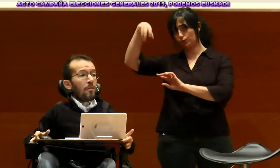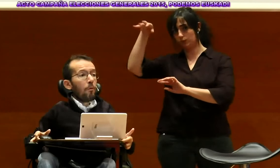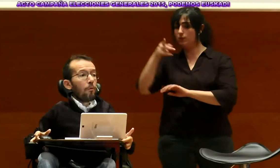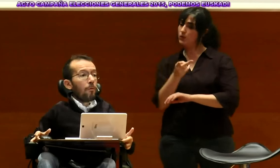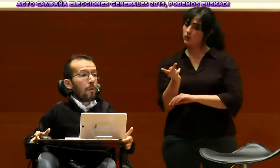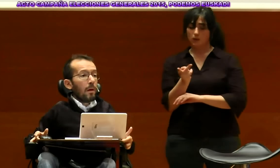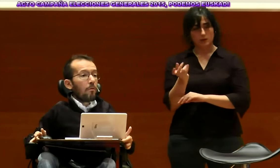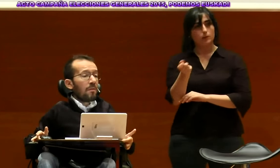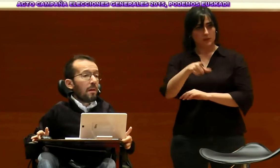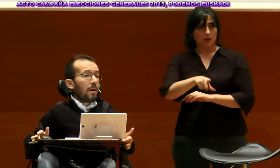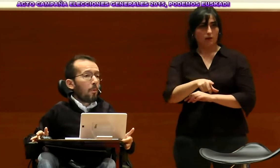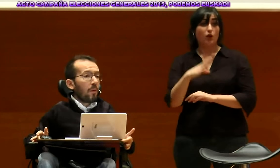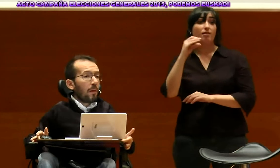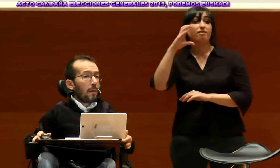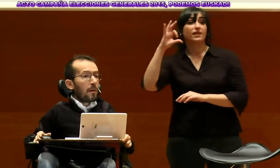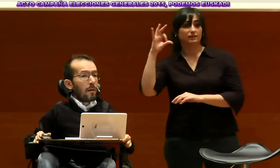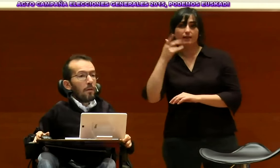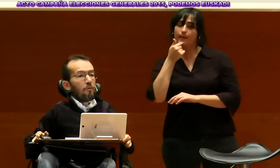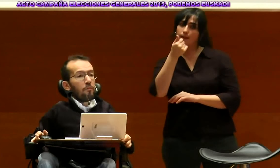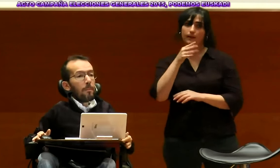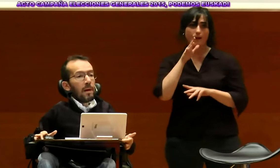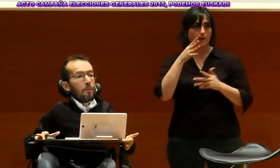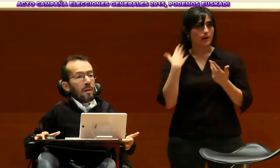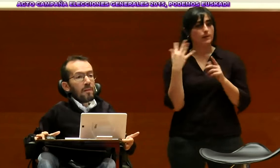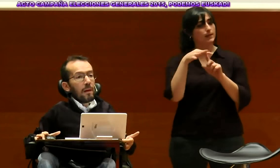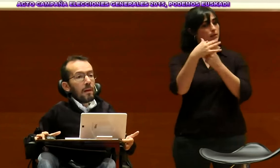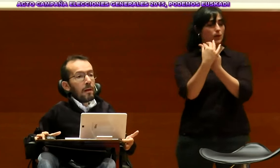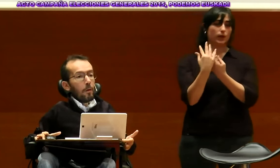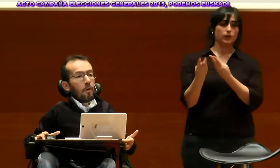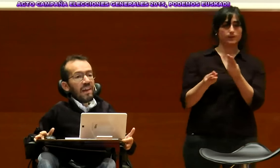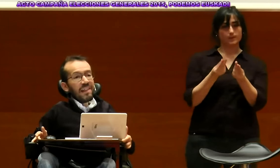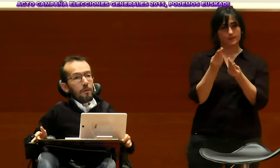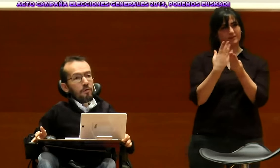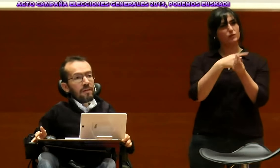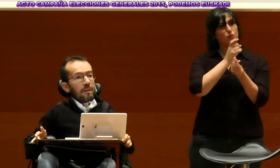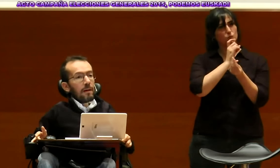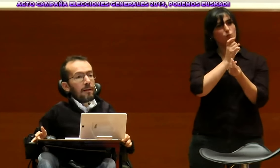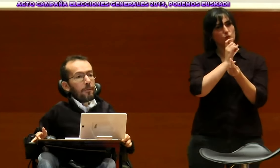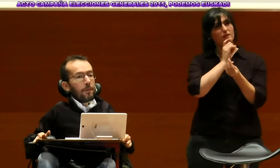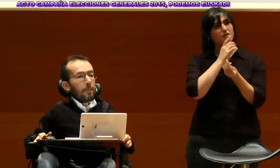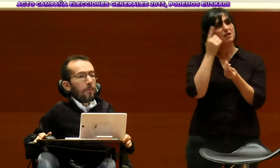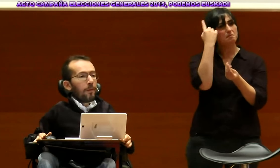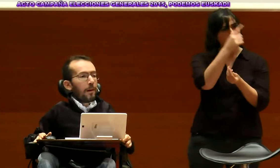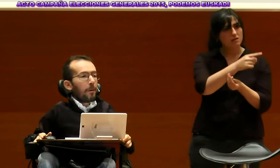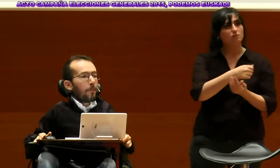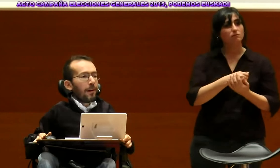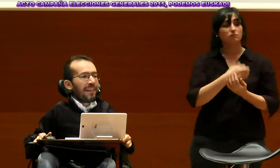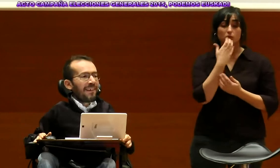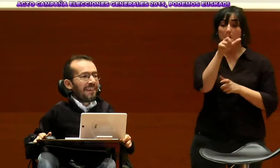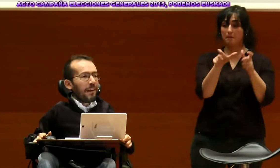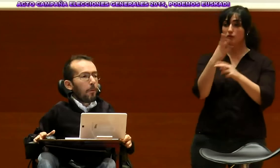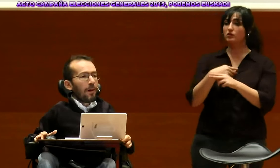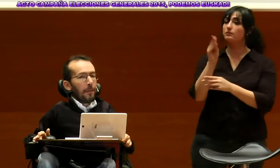los métodos, que es lo que se llama cocina, que ellos usan para convertir lo que la gente contesta cuando le preguntan qué va a